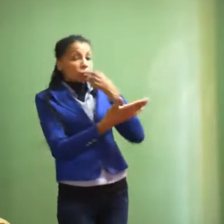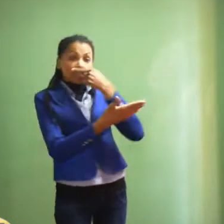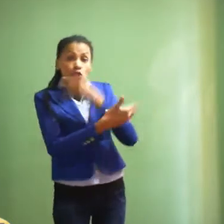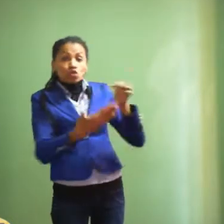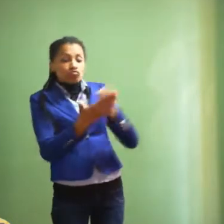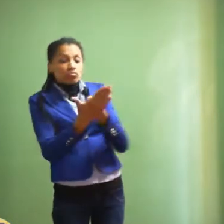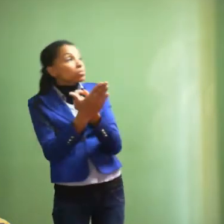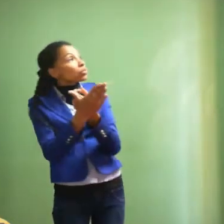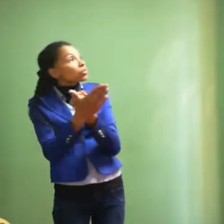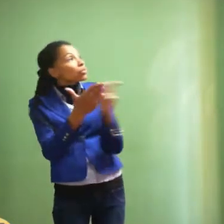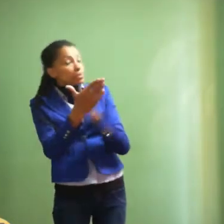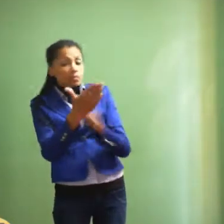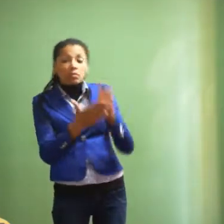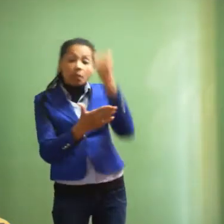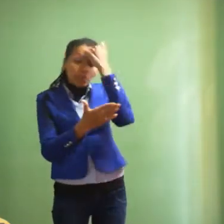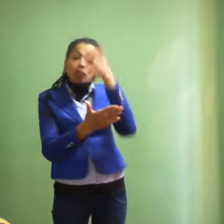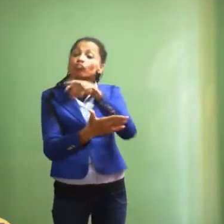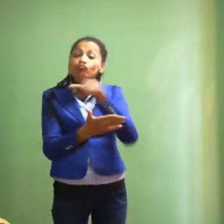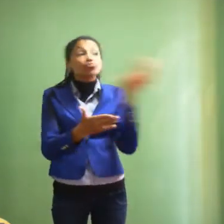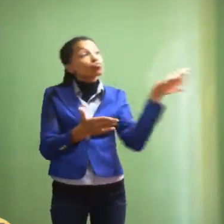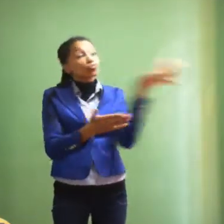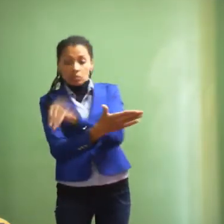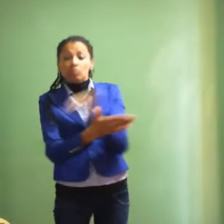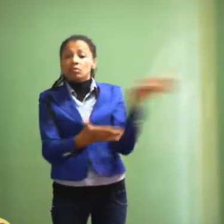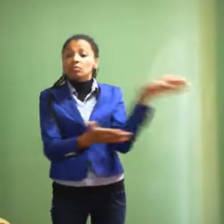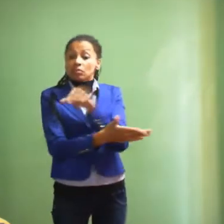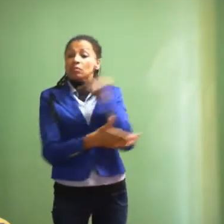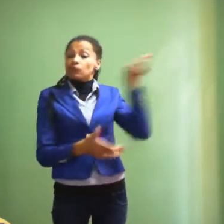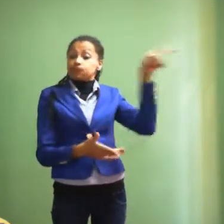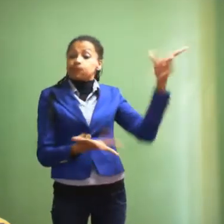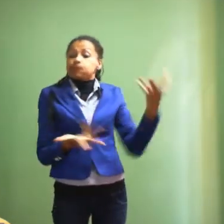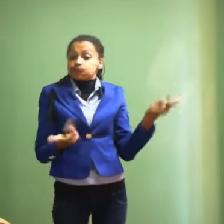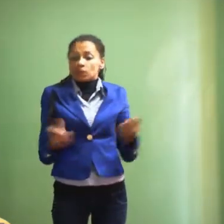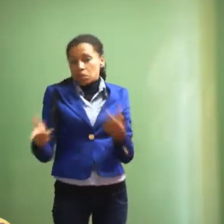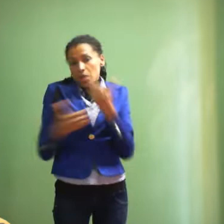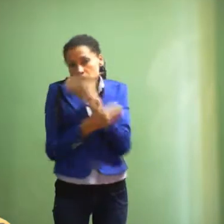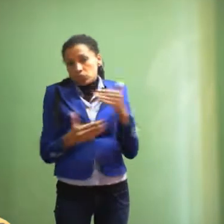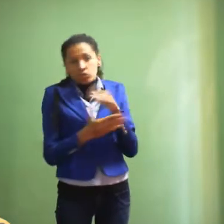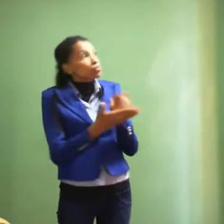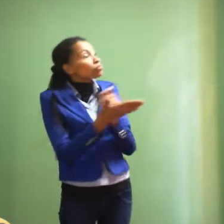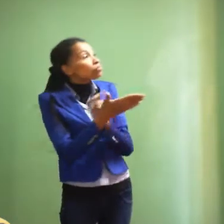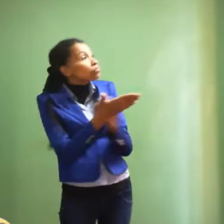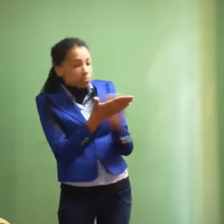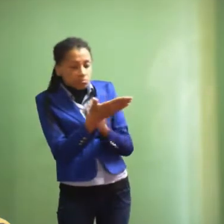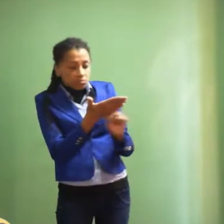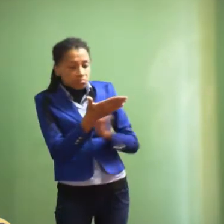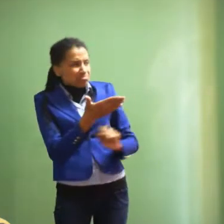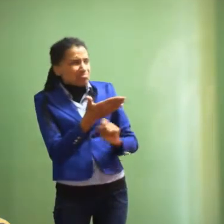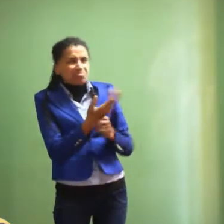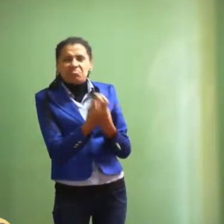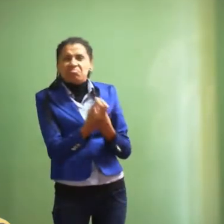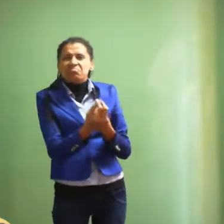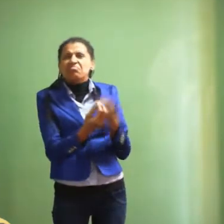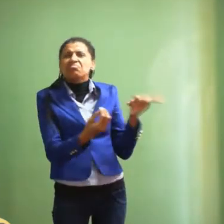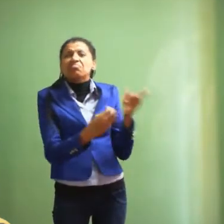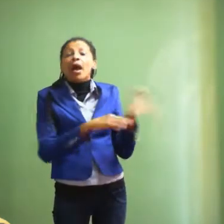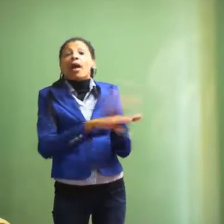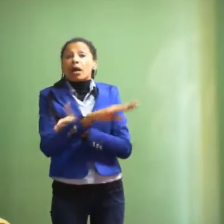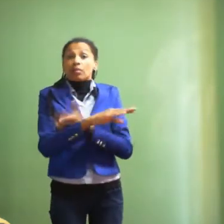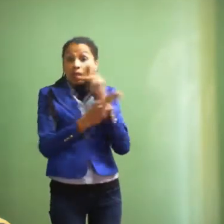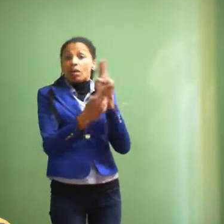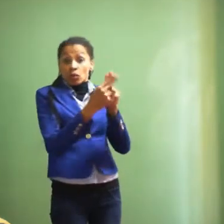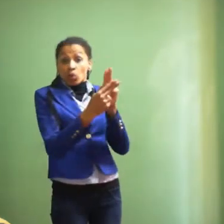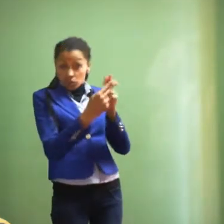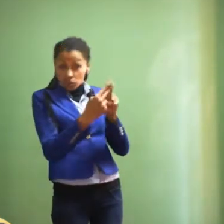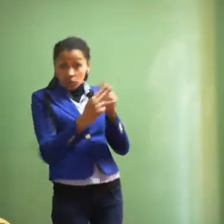en donde la maestra le dice: copie lo que está ahí, escríbalo. Absolutamente ningún sentido si no lo han trabajado